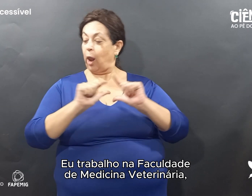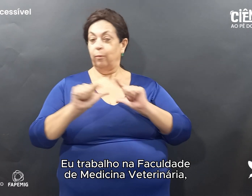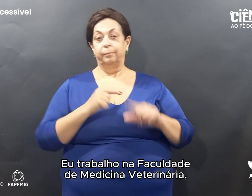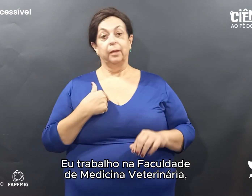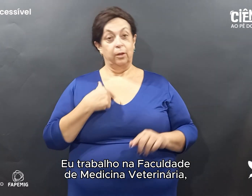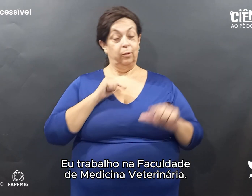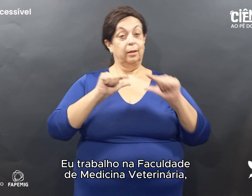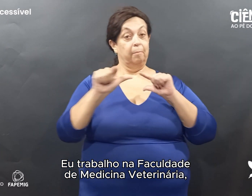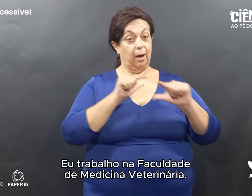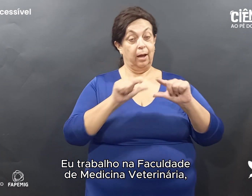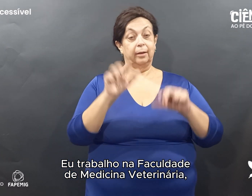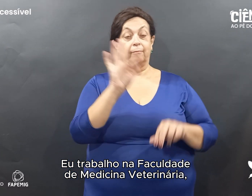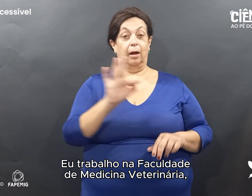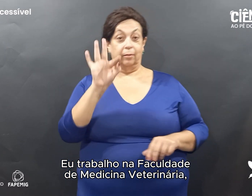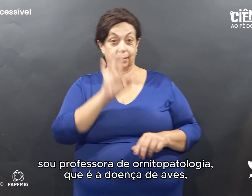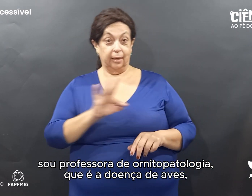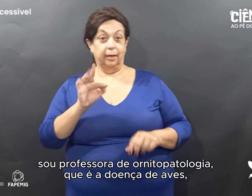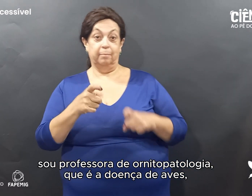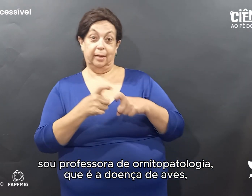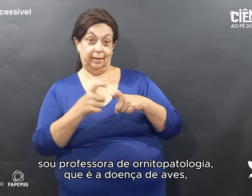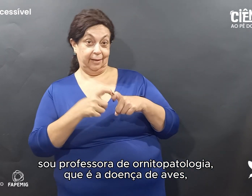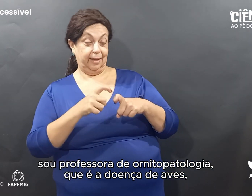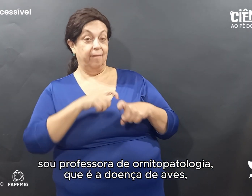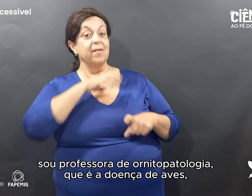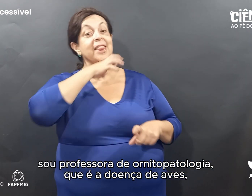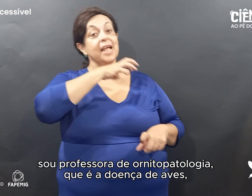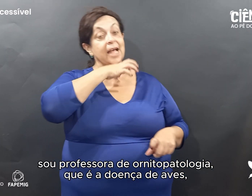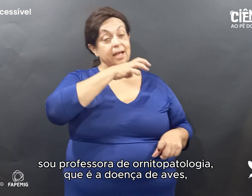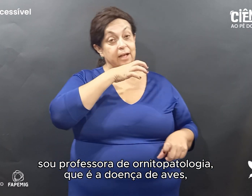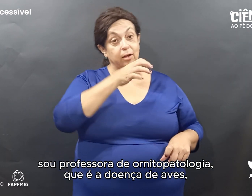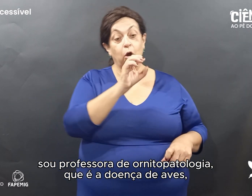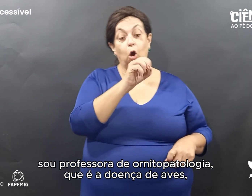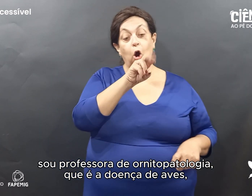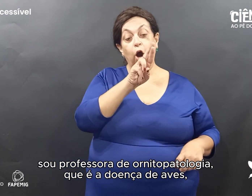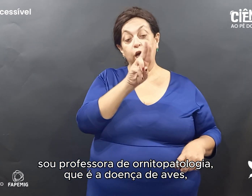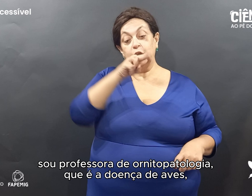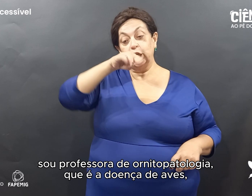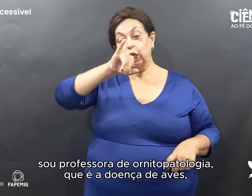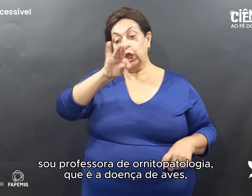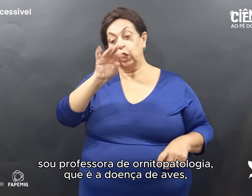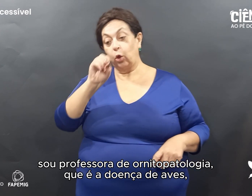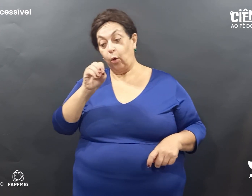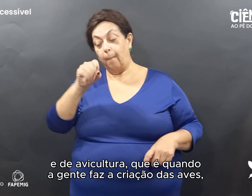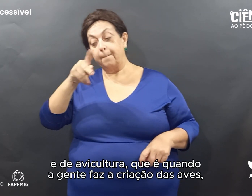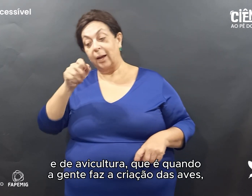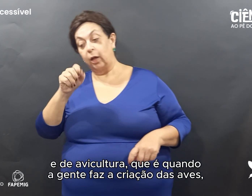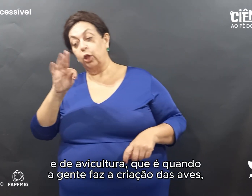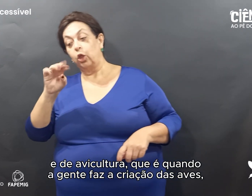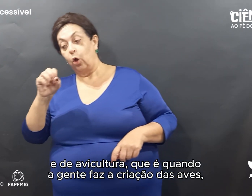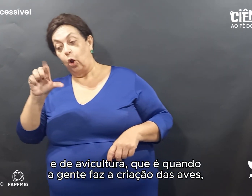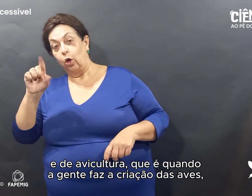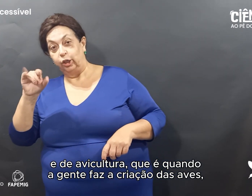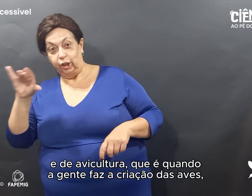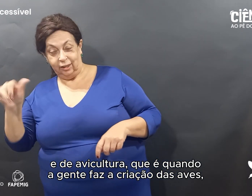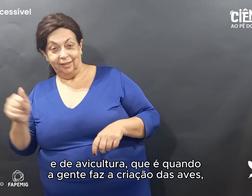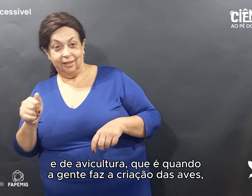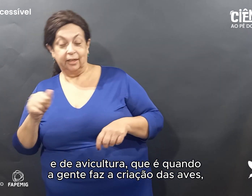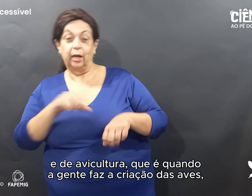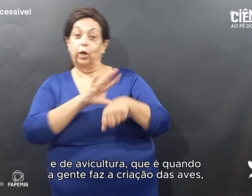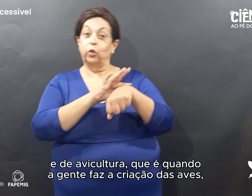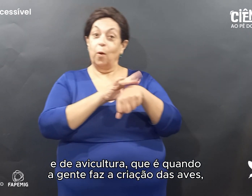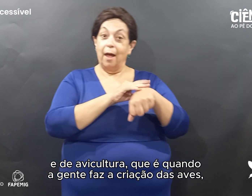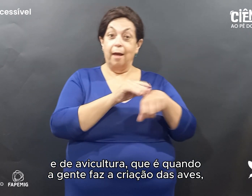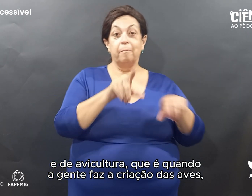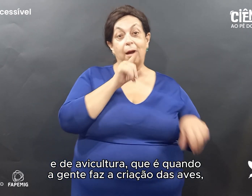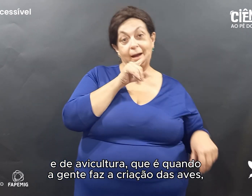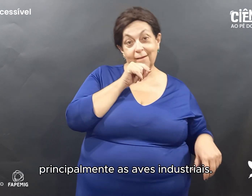Eu trabalho na Faculdade de Medicina Veterinária, sou professora de ornitopatologia, que é a doença de aves, e de avicultura, que é quando a gente